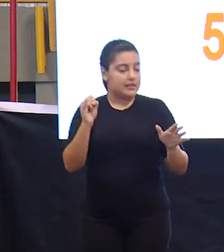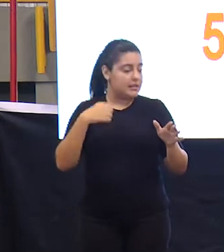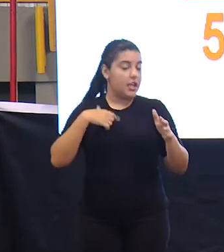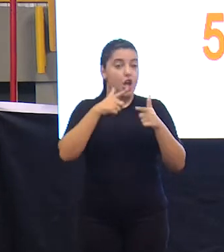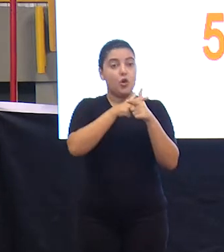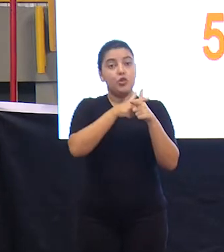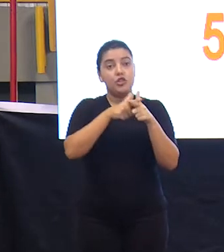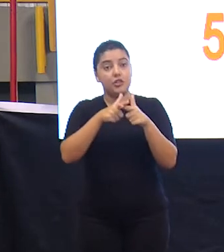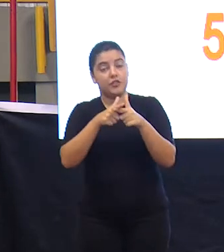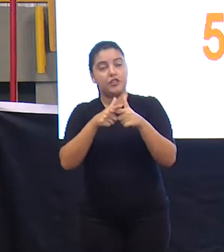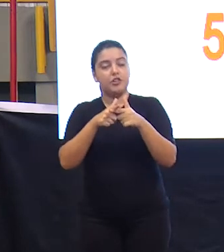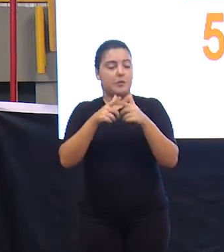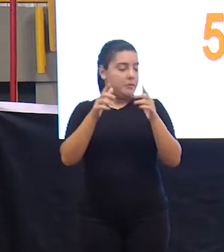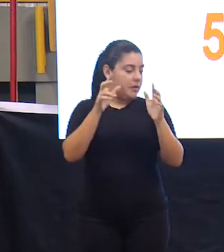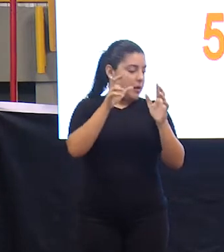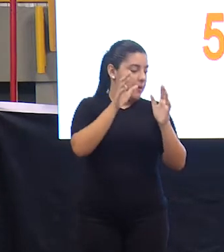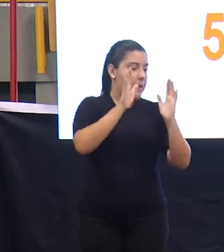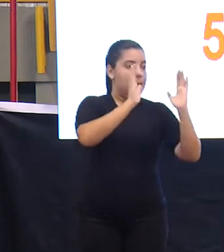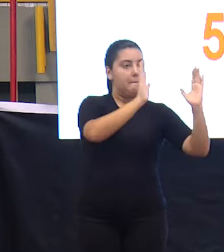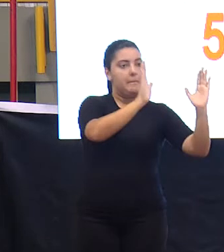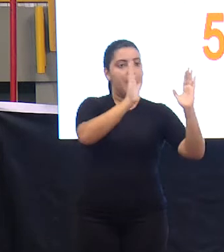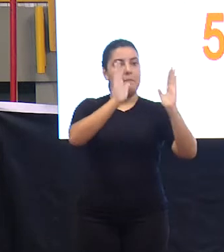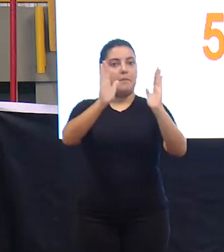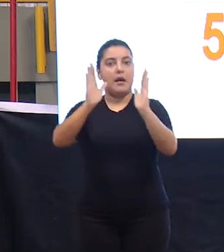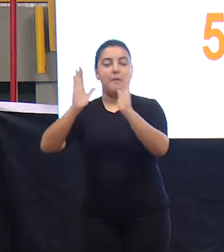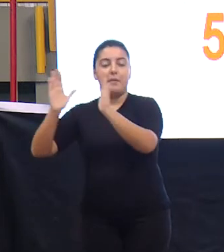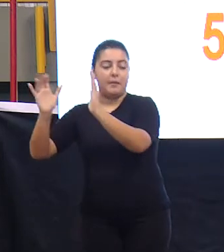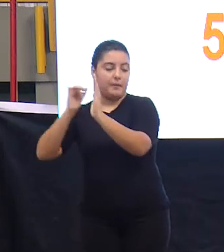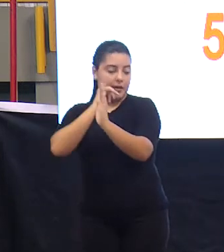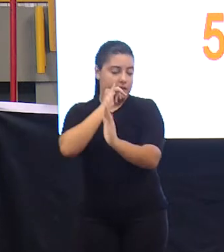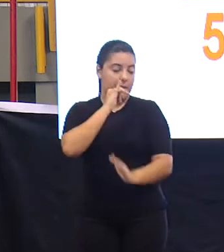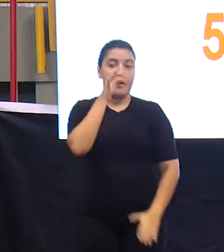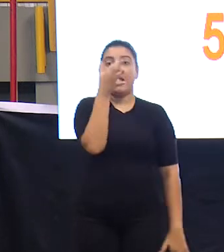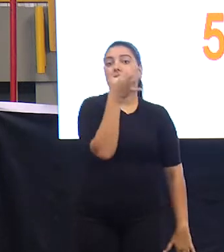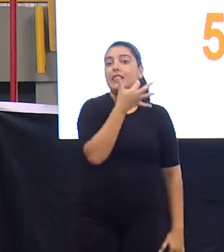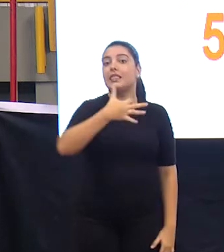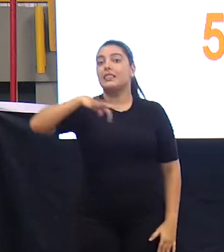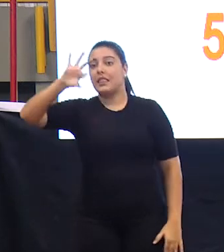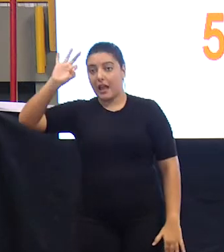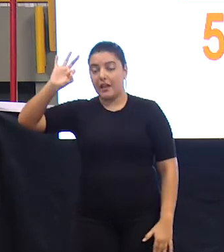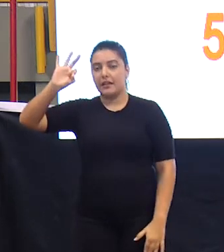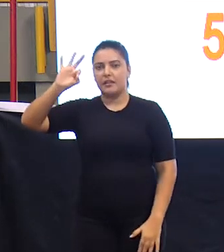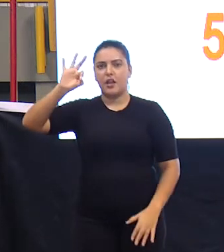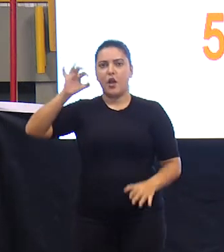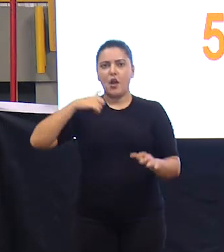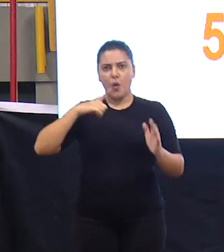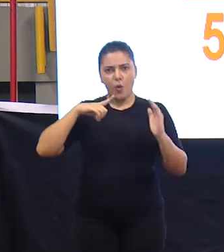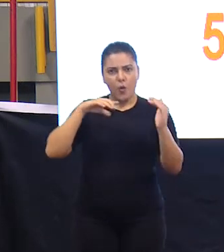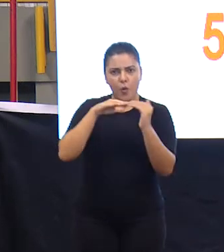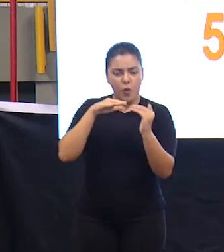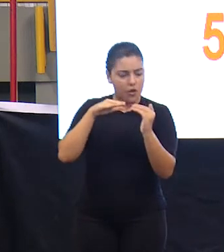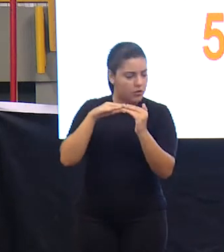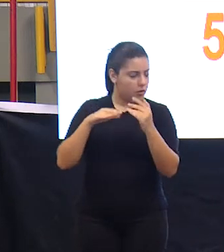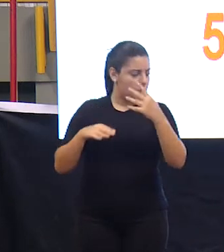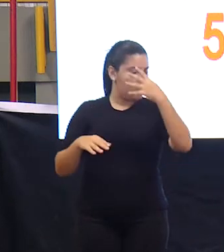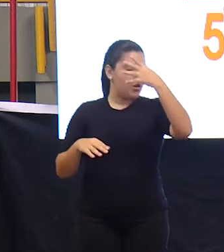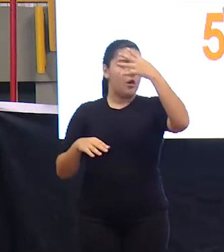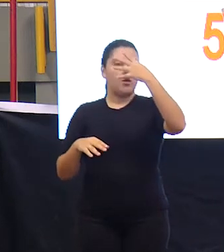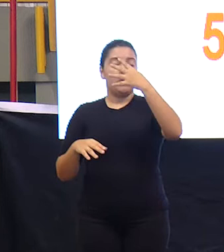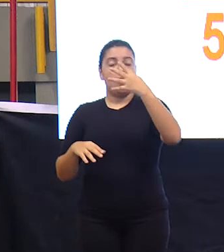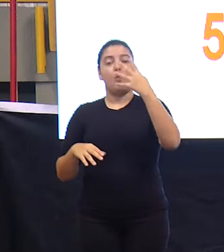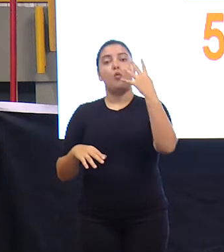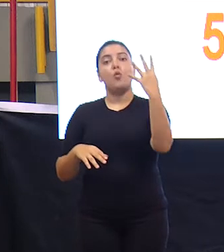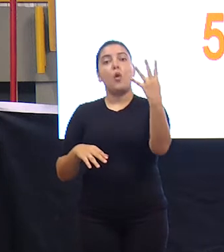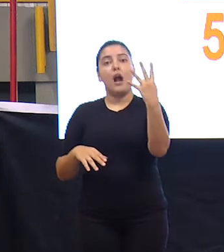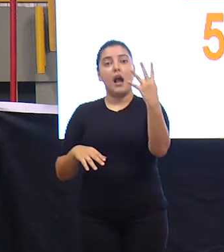dividir em 5 pedaços, se eu dividisse em 10 pedaços, você concorda que eu teria comido 4